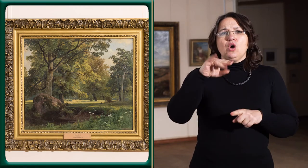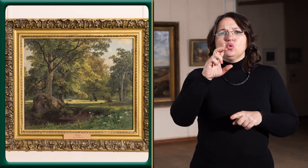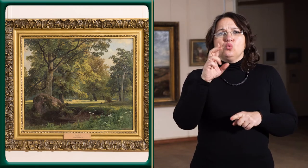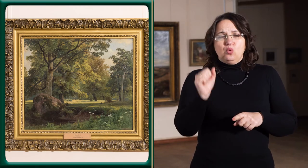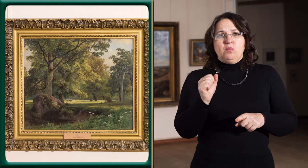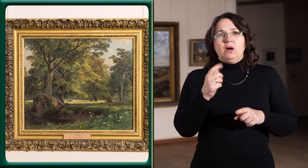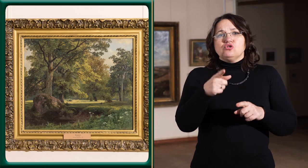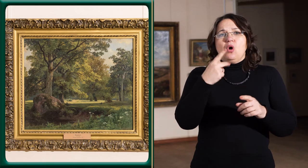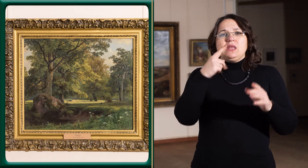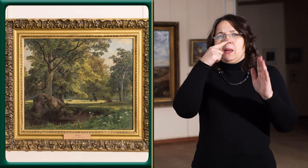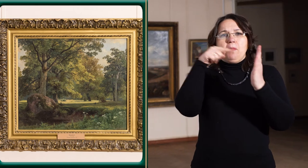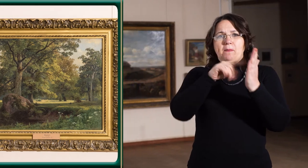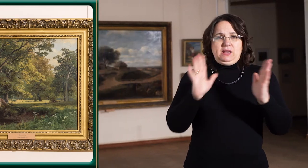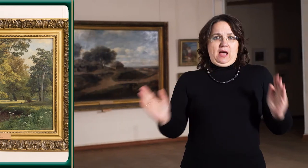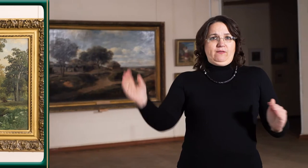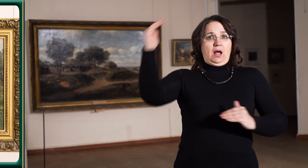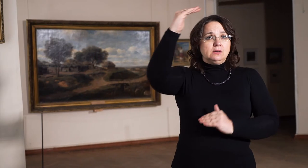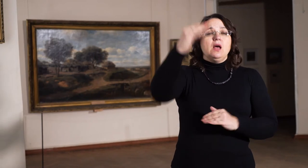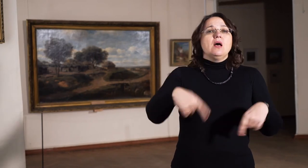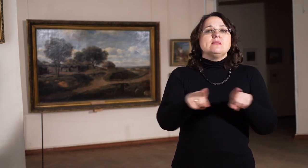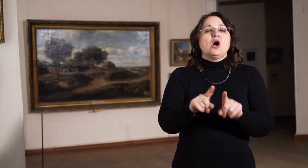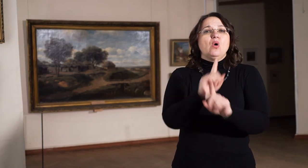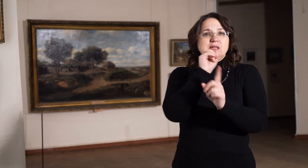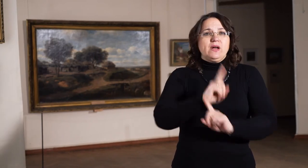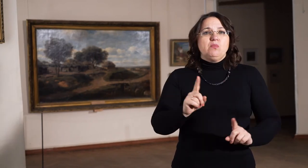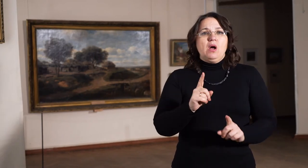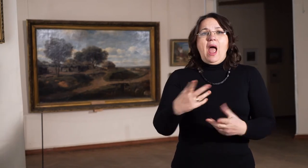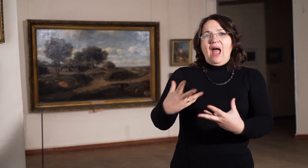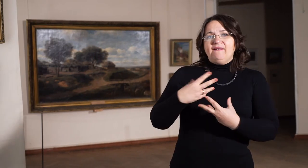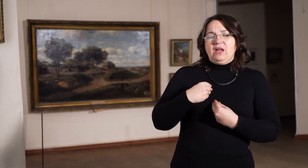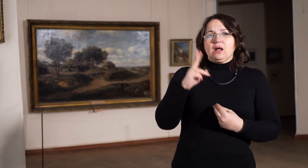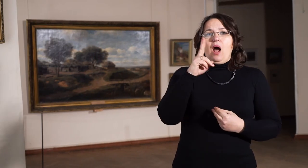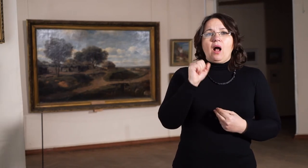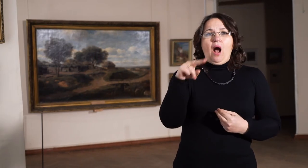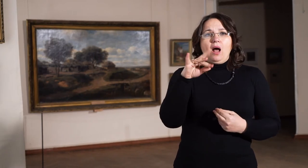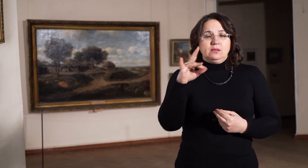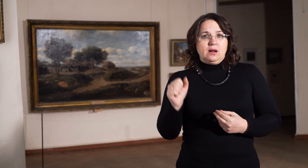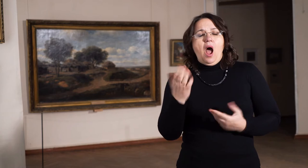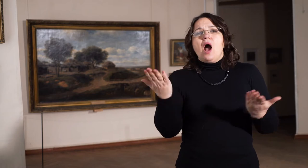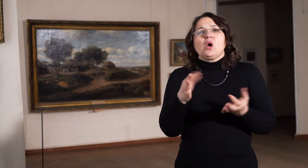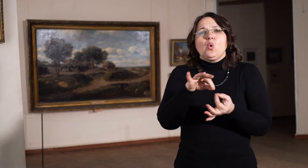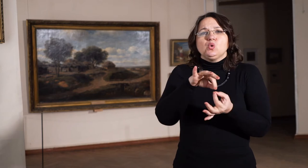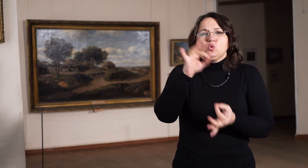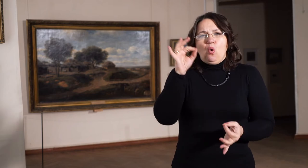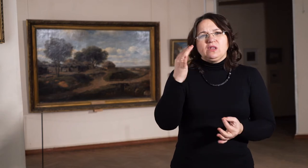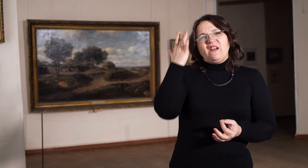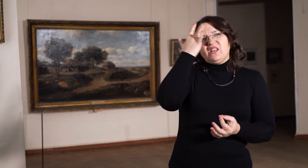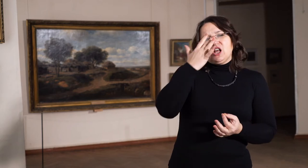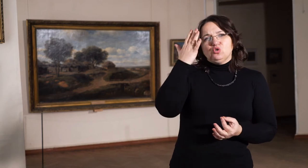не вмещается. Такой своеобразный эффект кадра. А какое тонкое философское настроение и